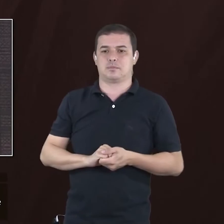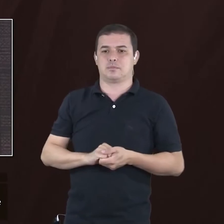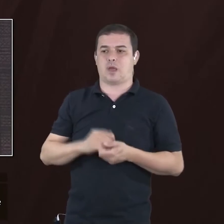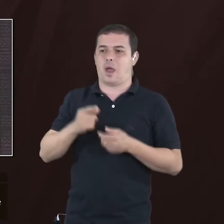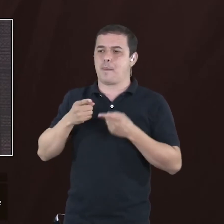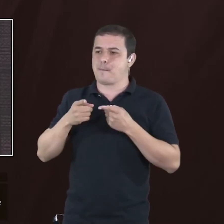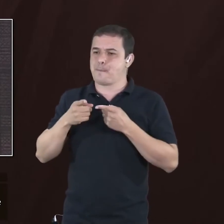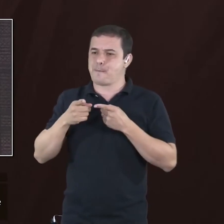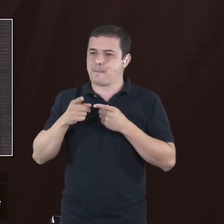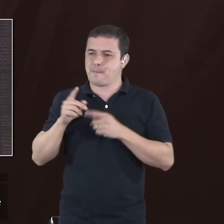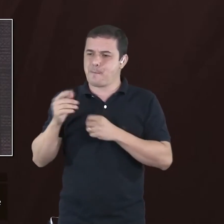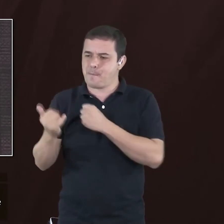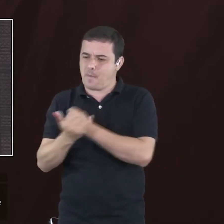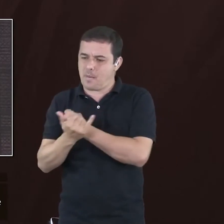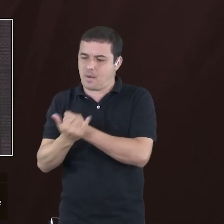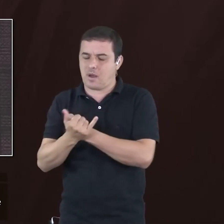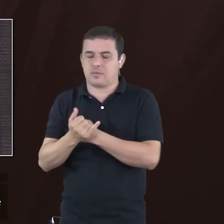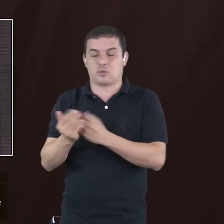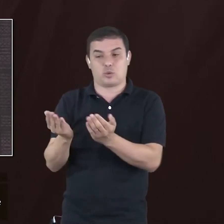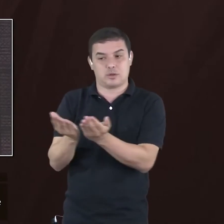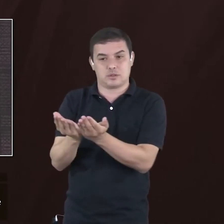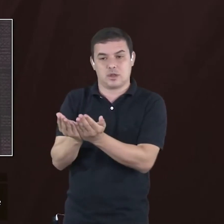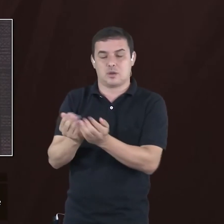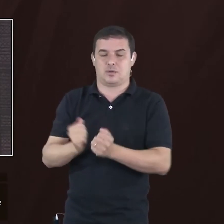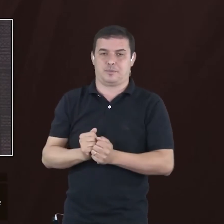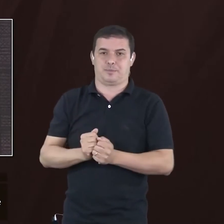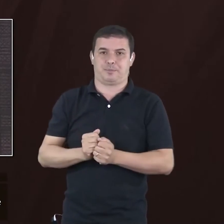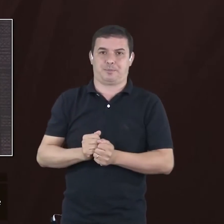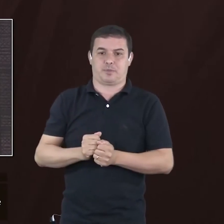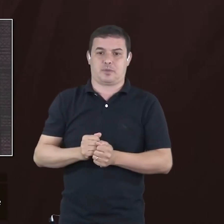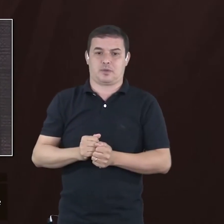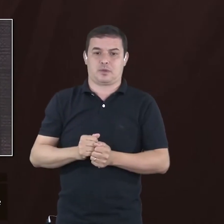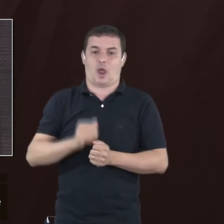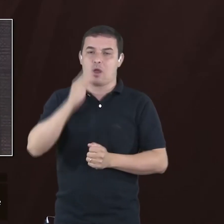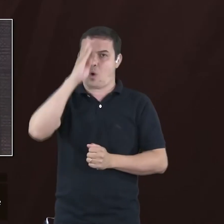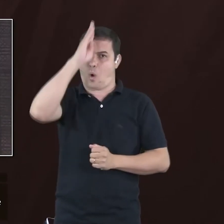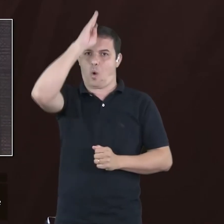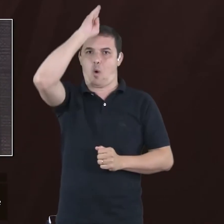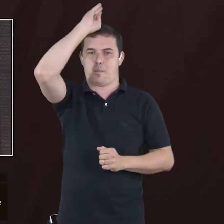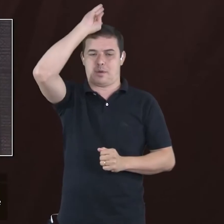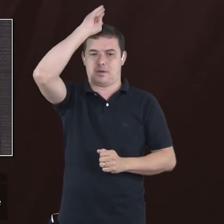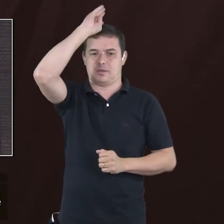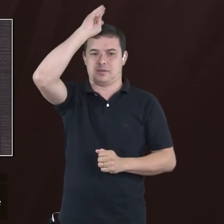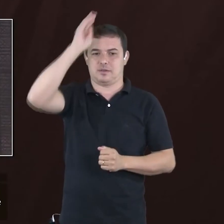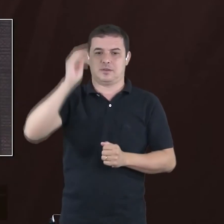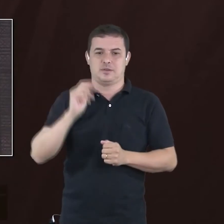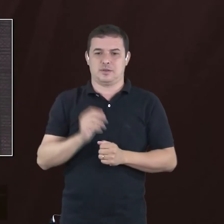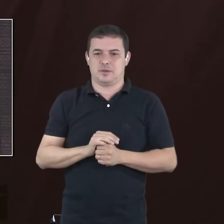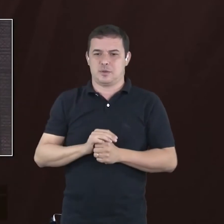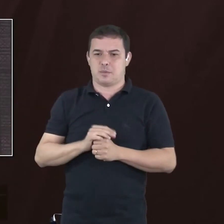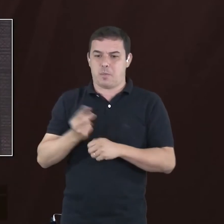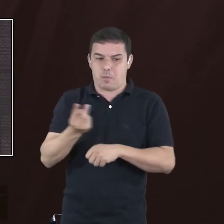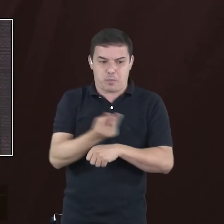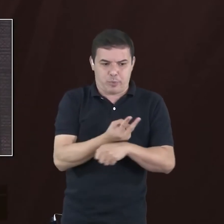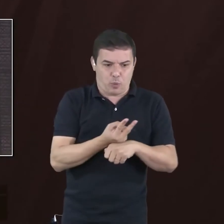matando, né? Antes, tendo ele chegado a Roma, me